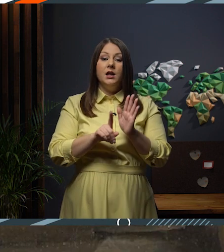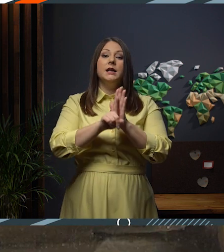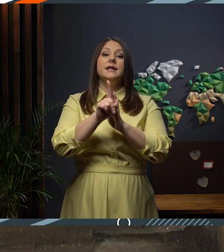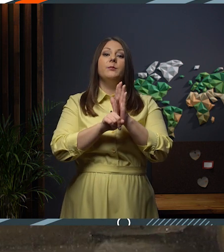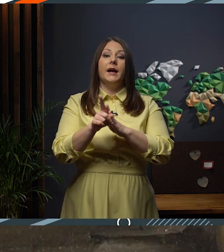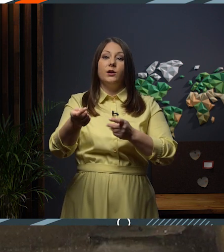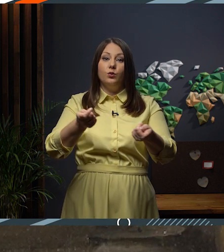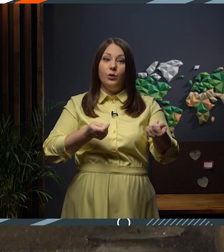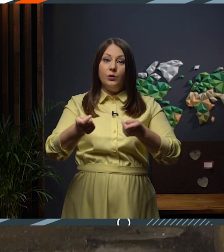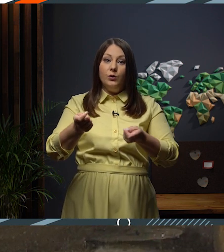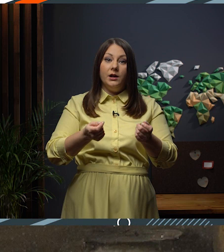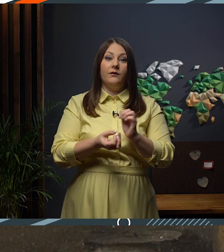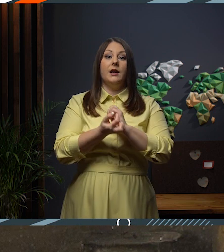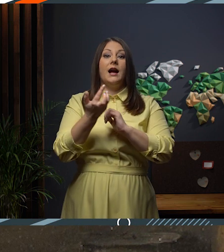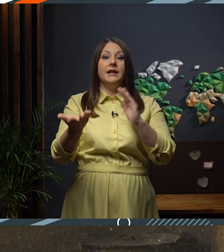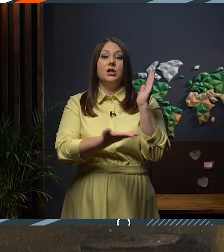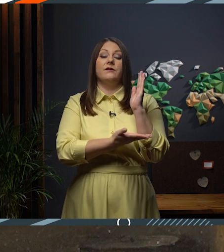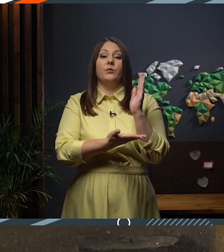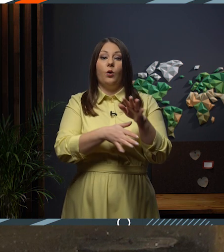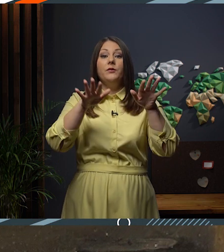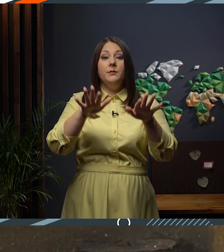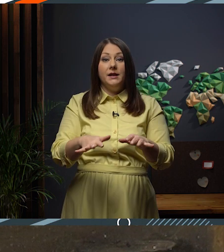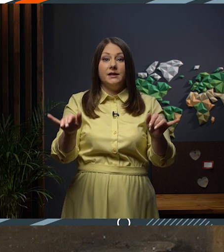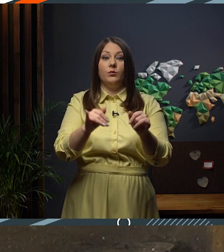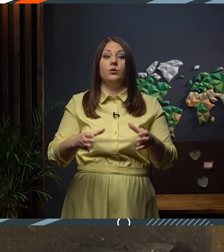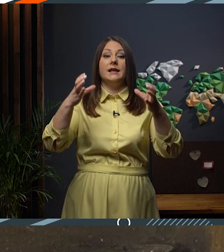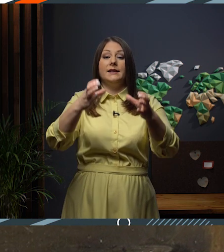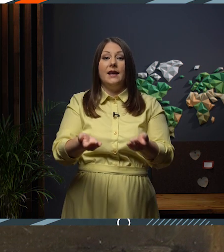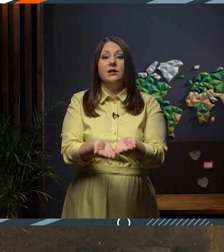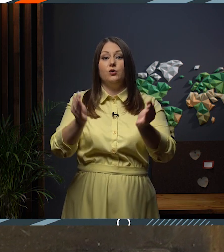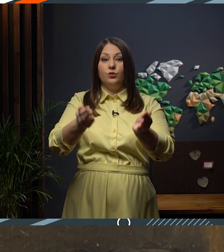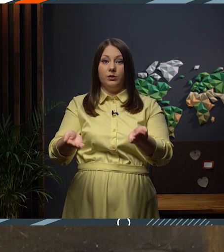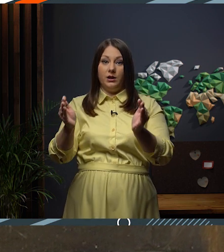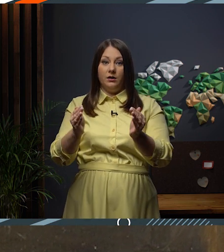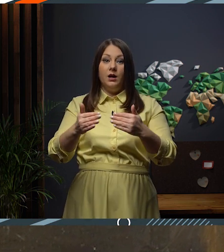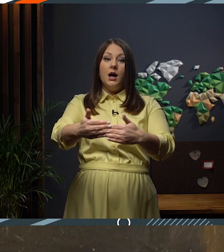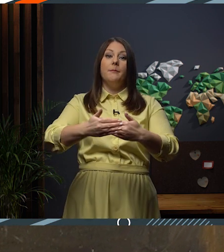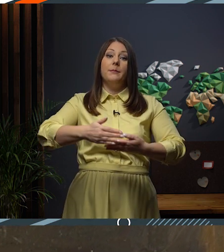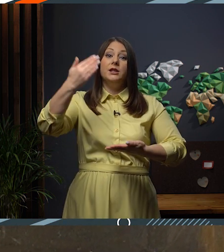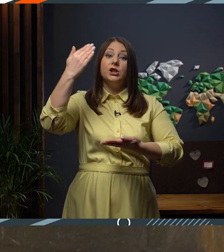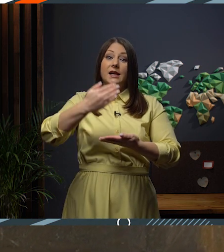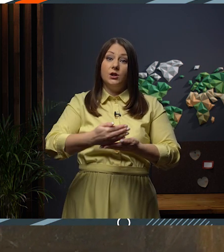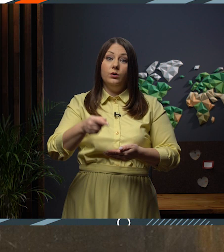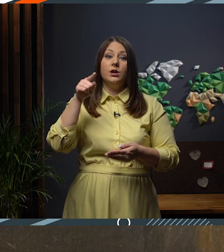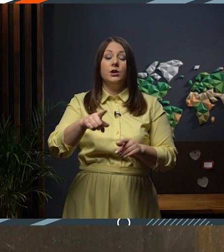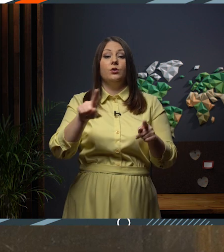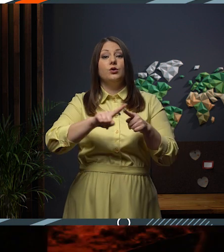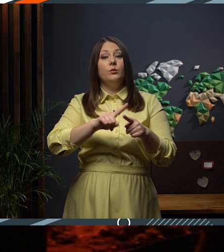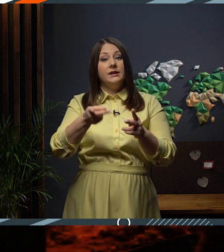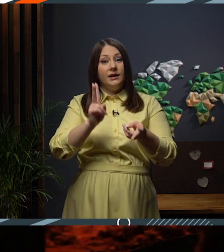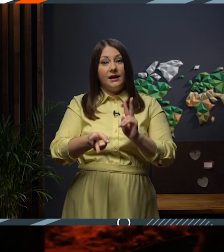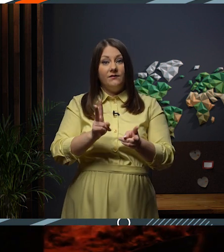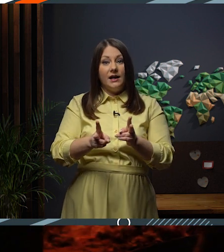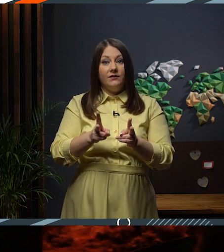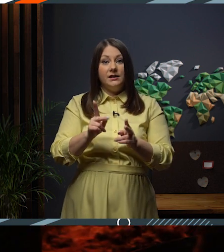равномернее. Температуру регулировали количеством дров и местом, куда ставили чугунки. Поближе к заслонке то,